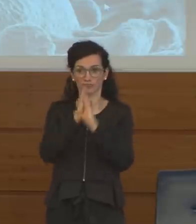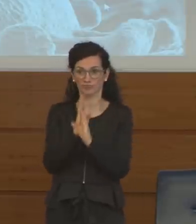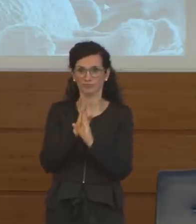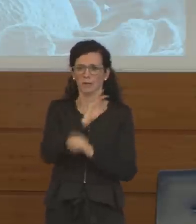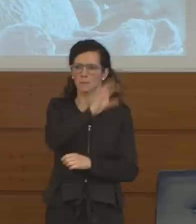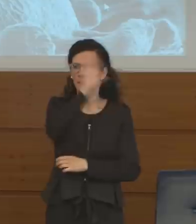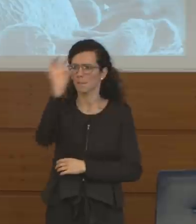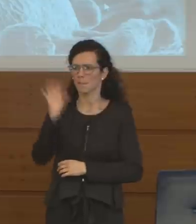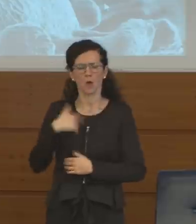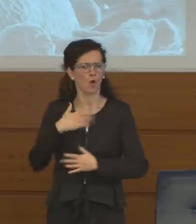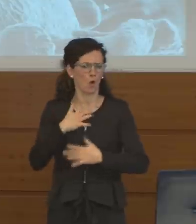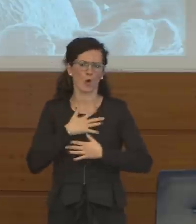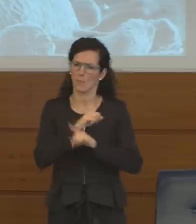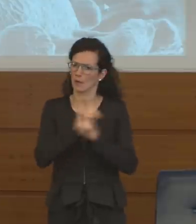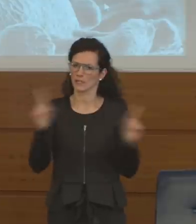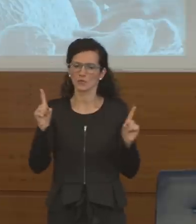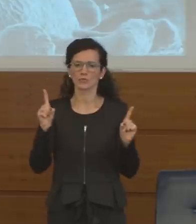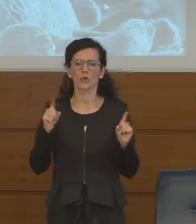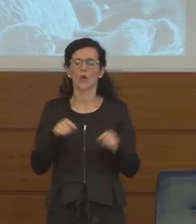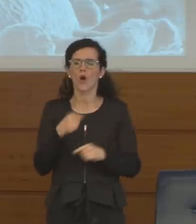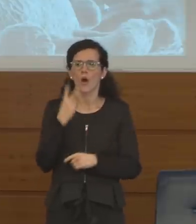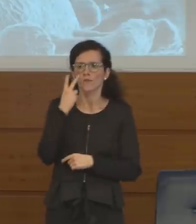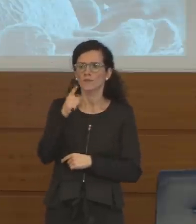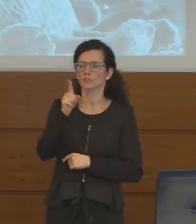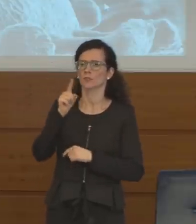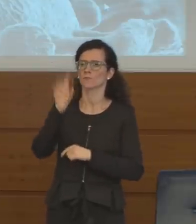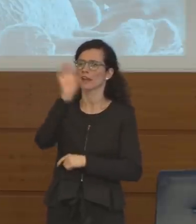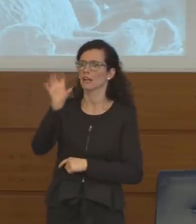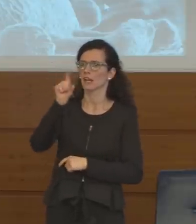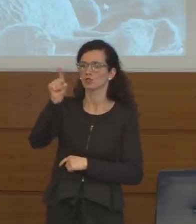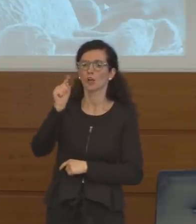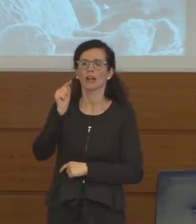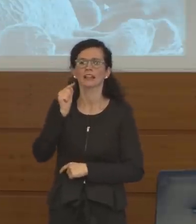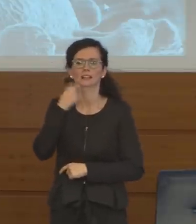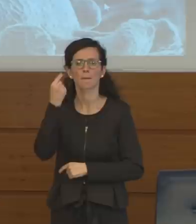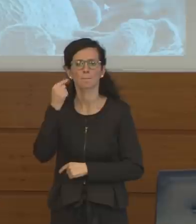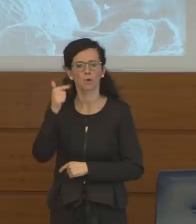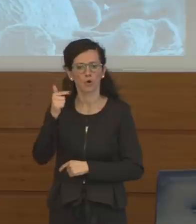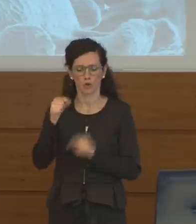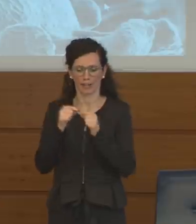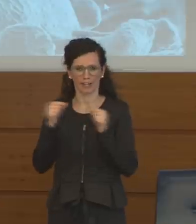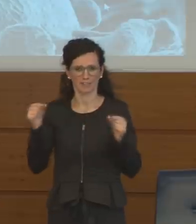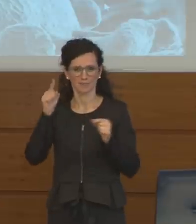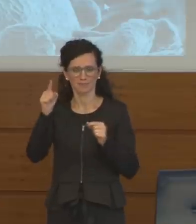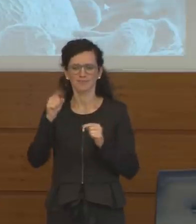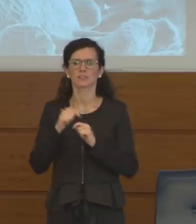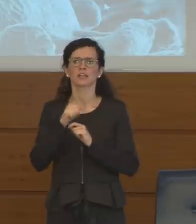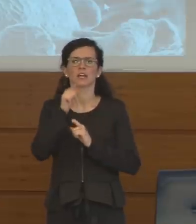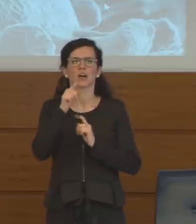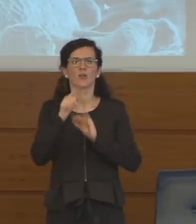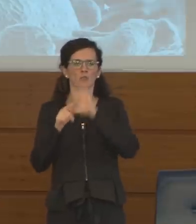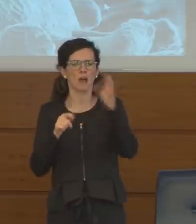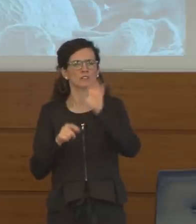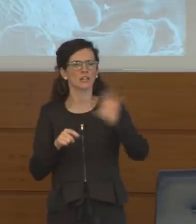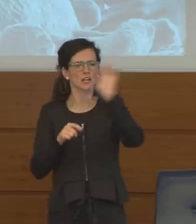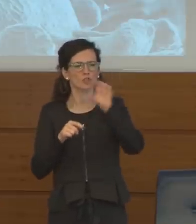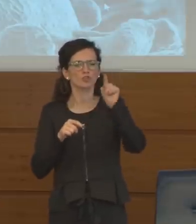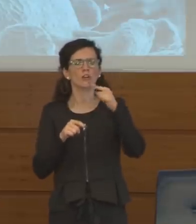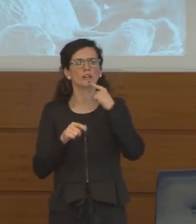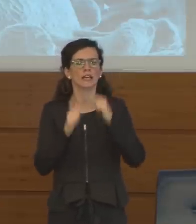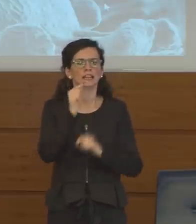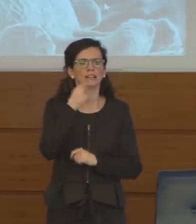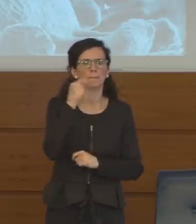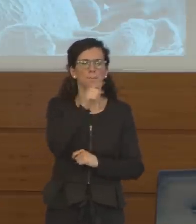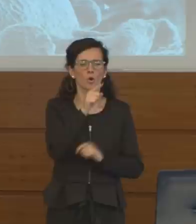nessuno, ha cominciato a determinare che quella regione faceva i tamponi agli asintomatici, che quell'altra regione faceva i tamponi ai contatti, che